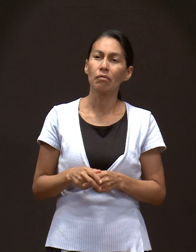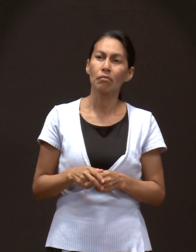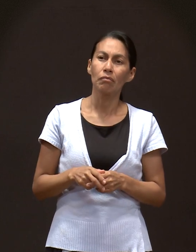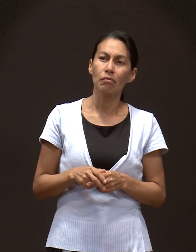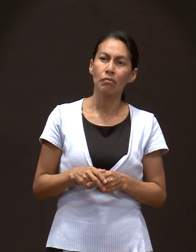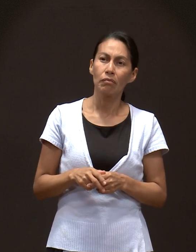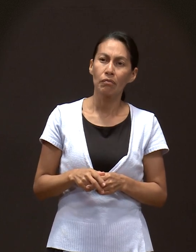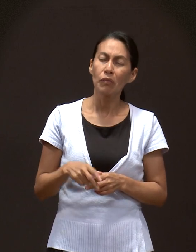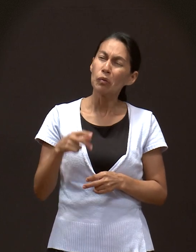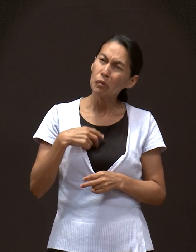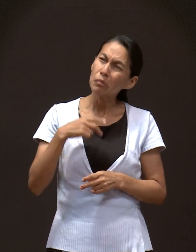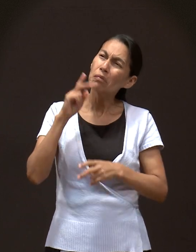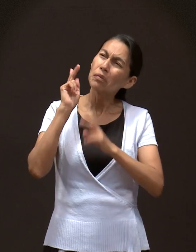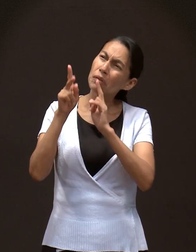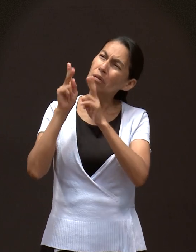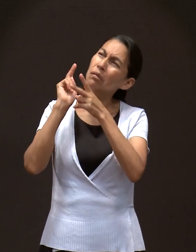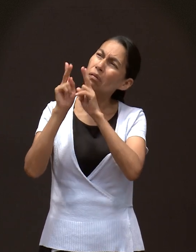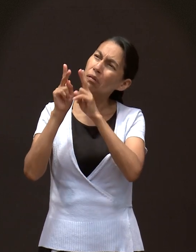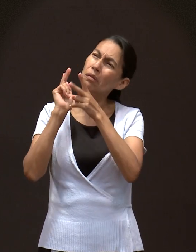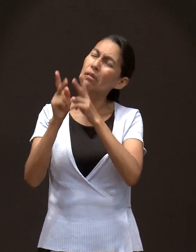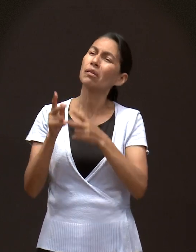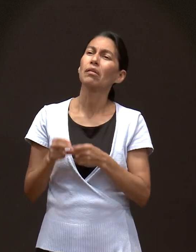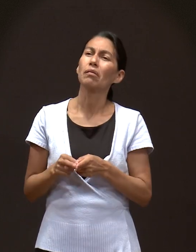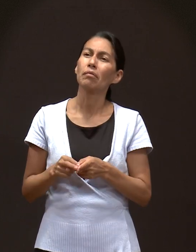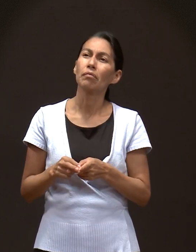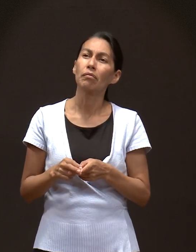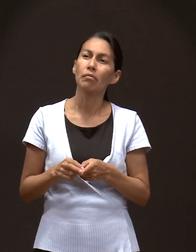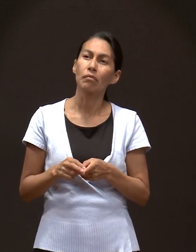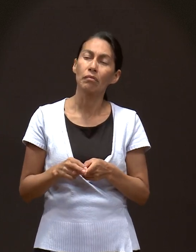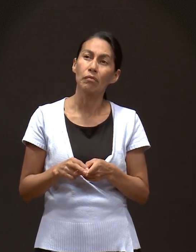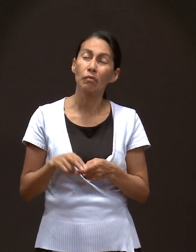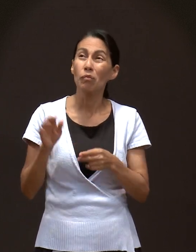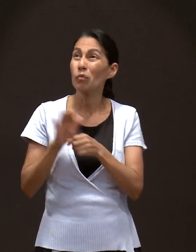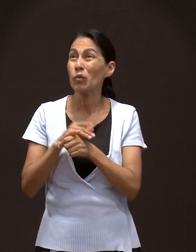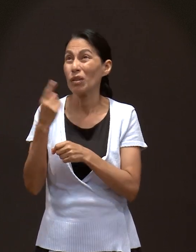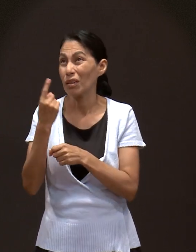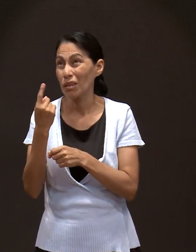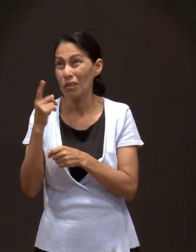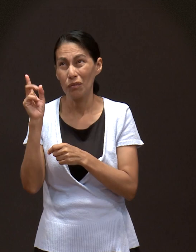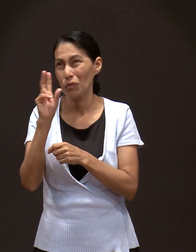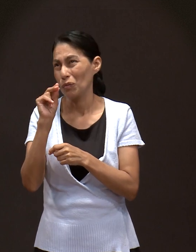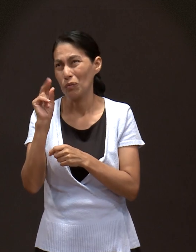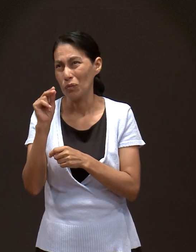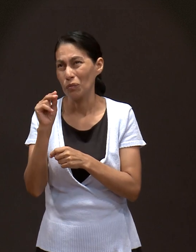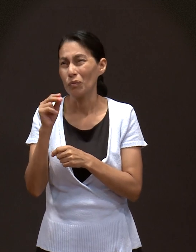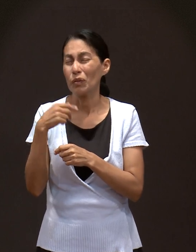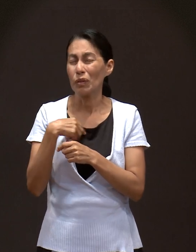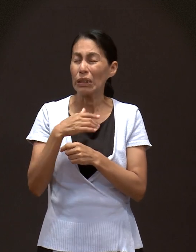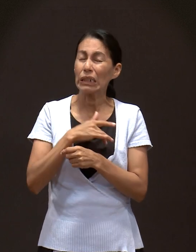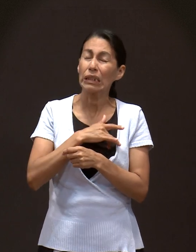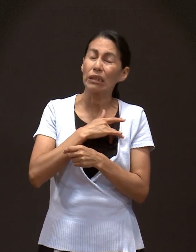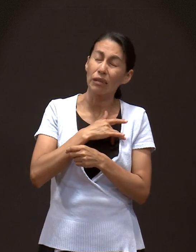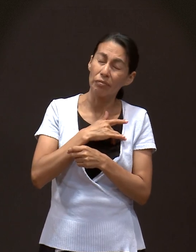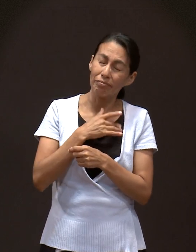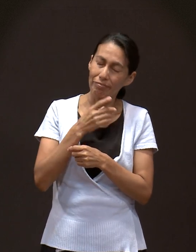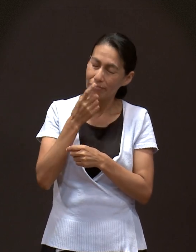plática, una plática que sea fluida entre Dios y tú. Y empecé a contarle. Y dije, no quiero primero decírtelos por qué, sino solo quiero